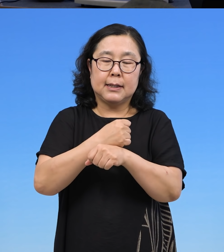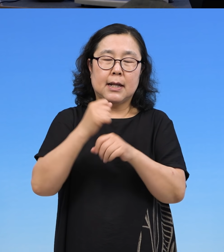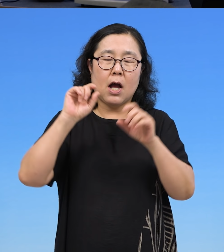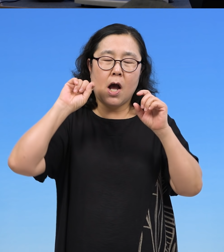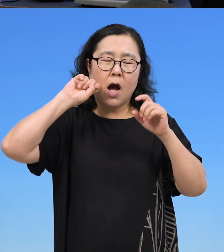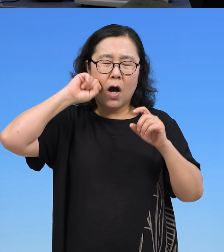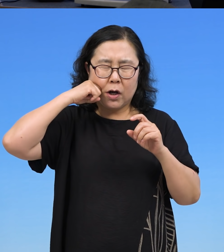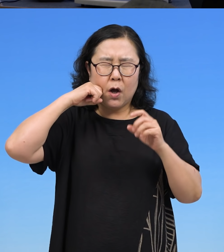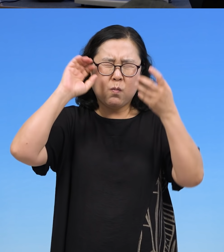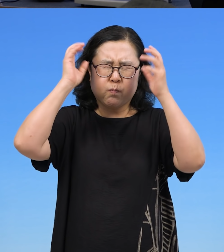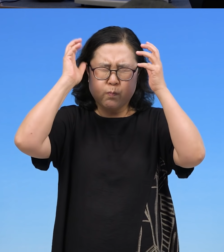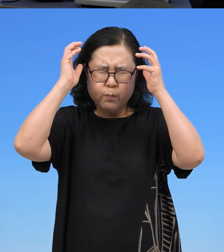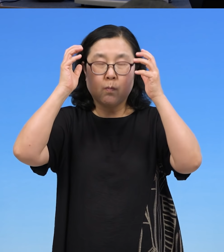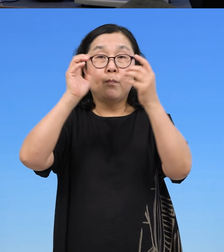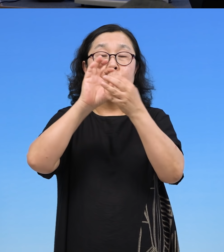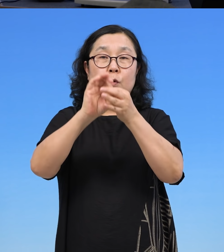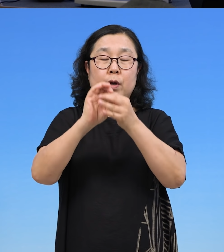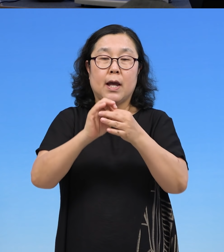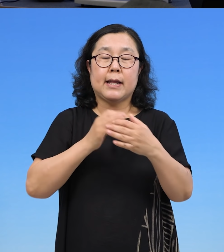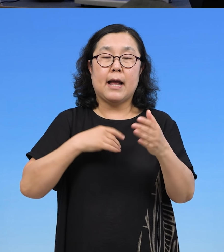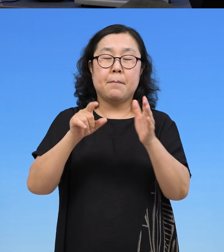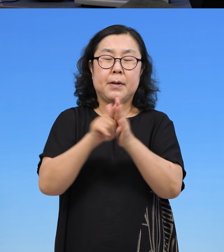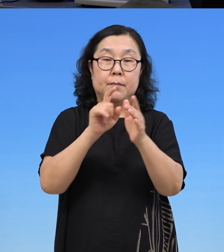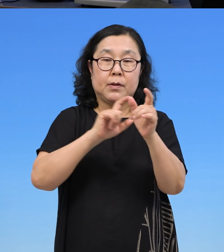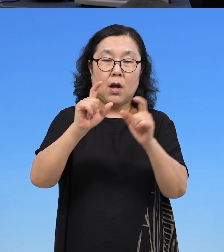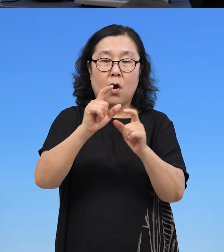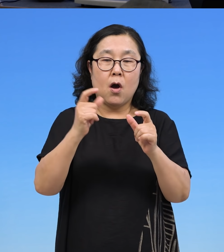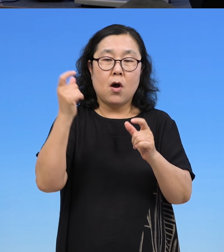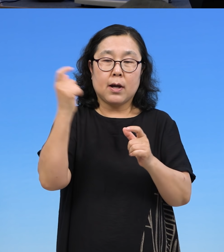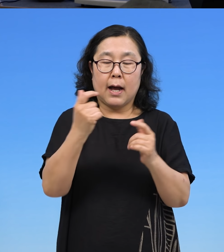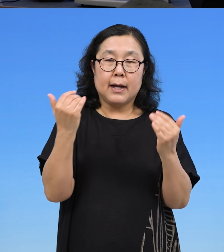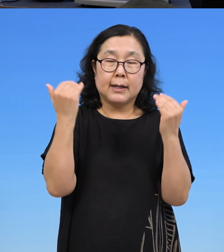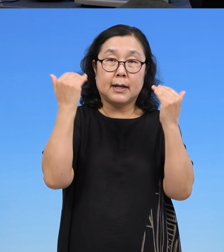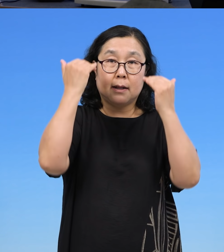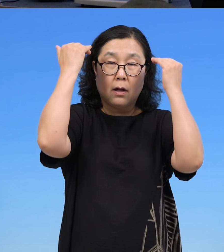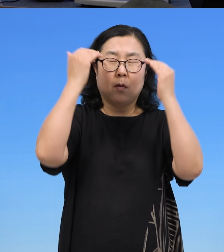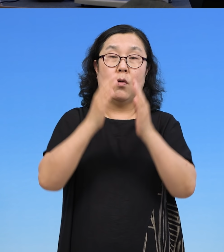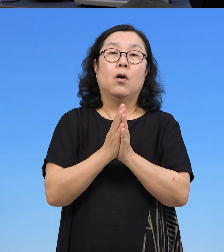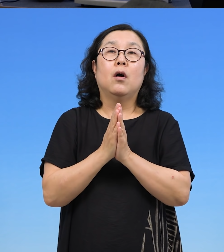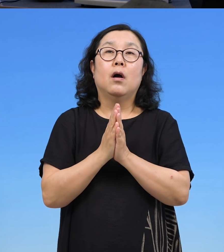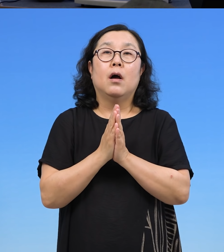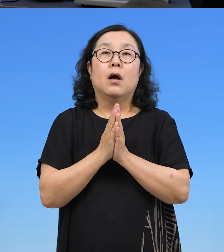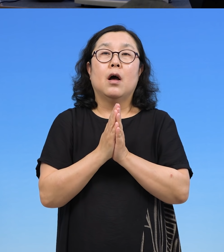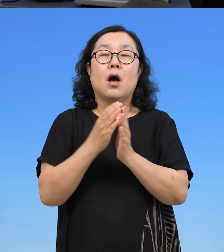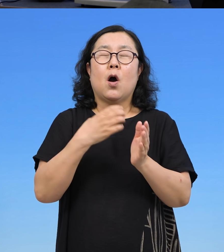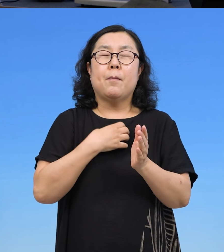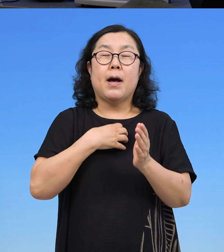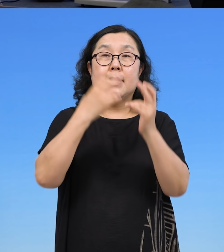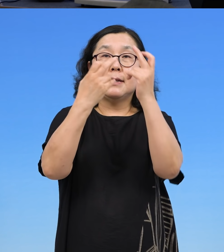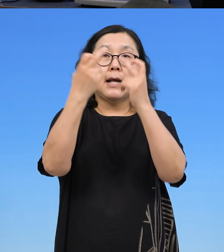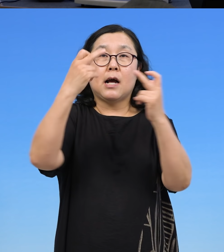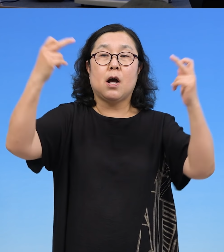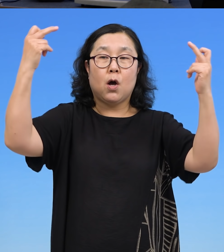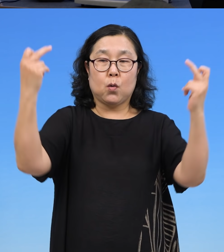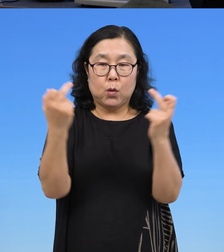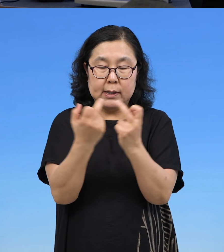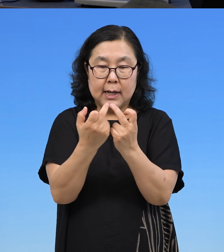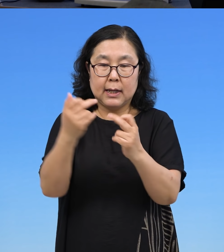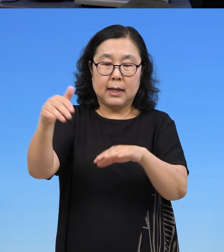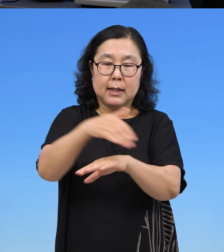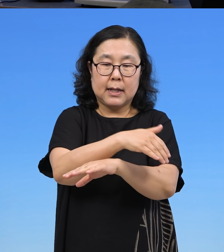시련을 통해 나의 믿음 더욱 강하게 자라나고 험한 산과 골짜기 지나는 동안 죽게 더